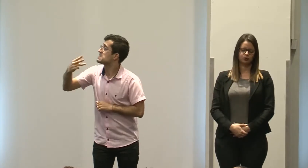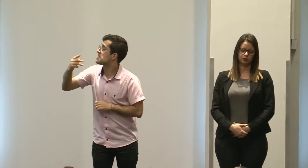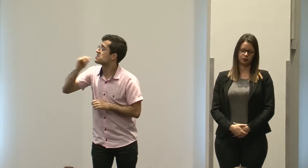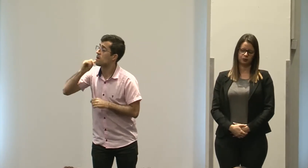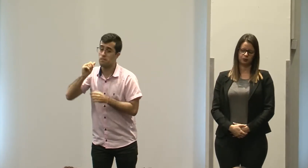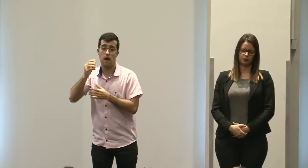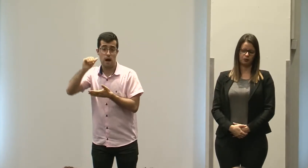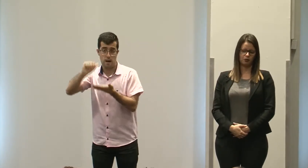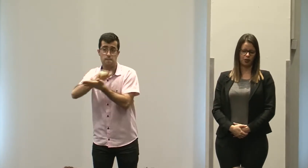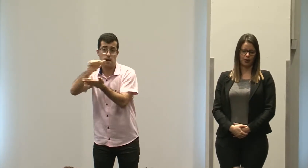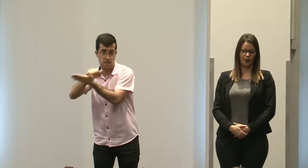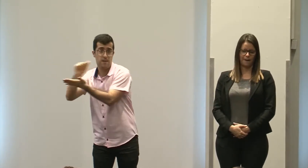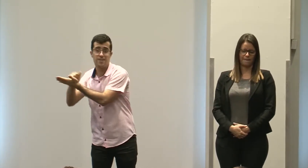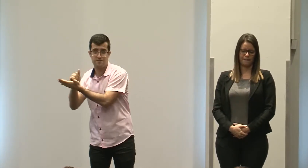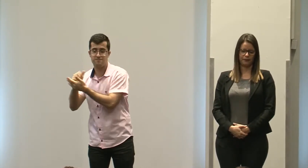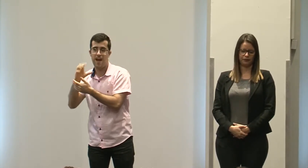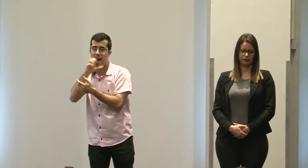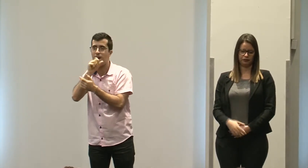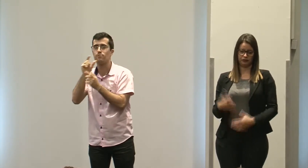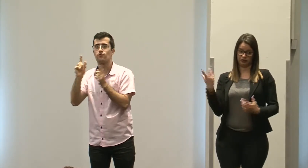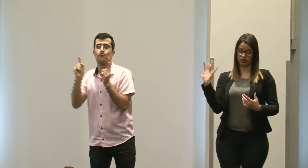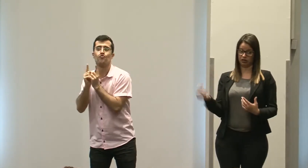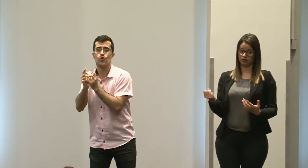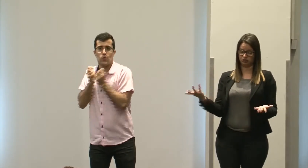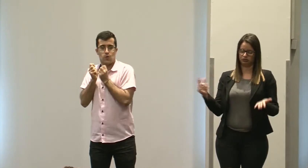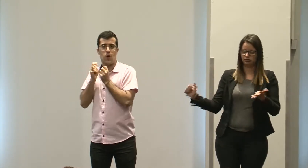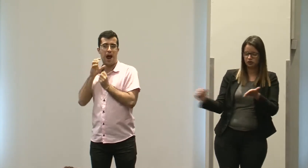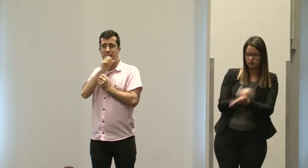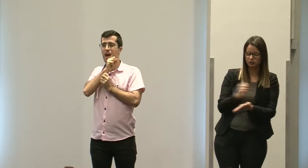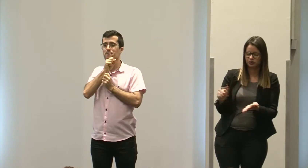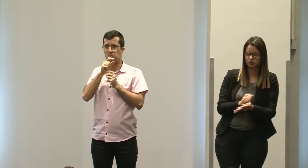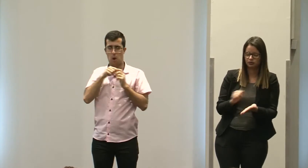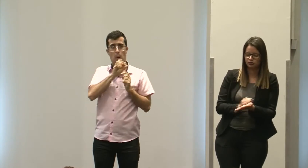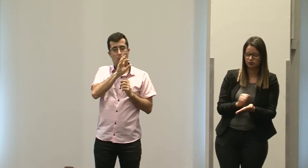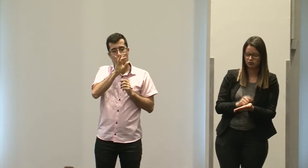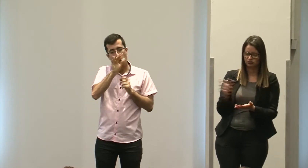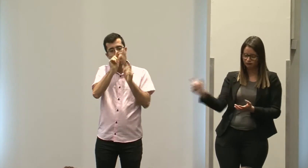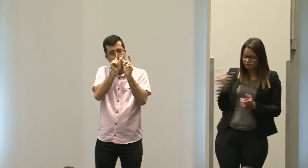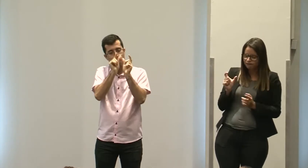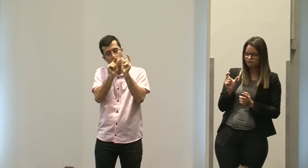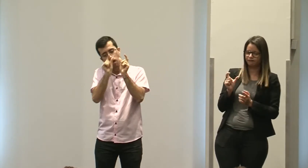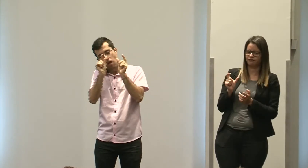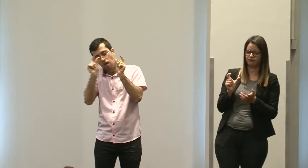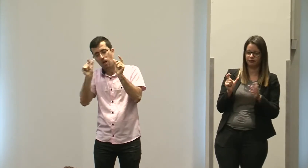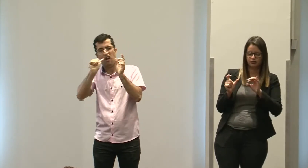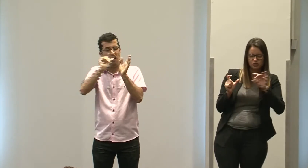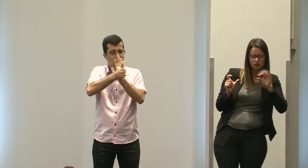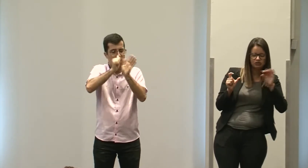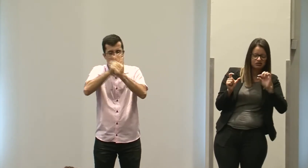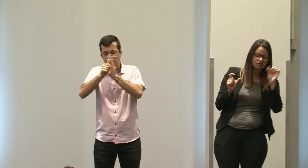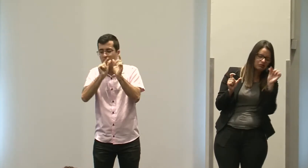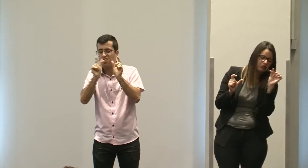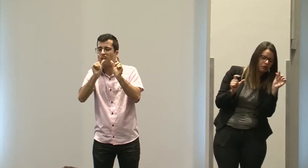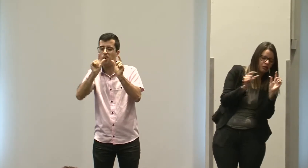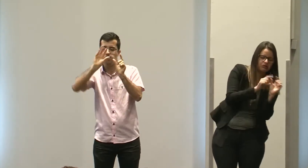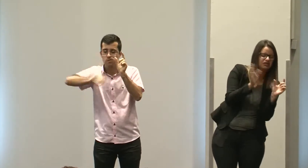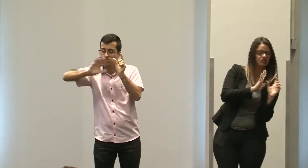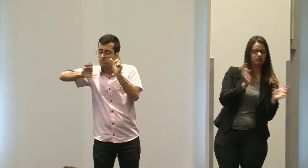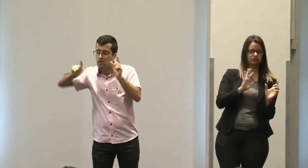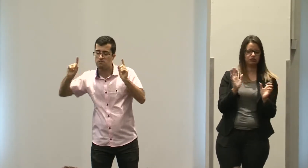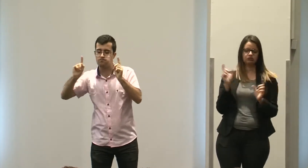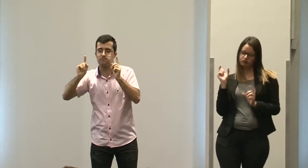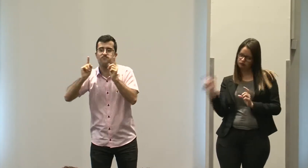na orientação de mãos. Apagamento para poder facilitar e acabar trazendo